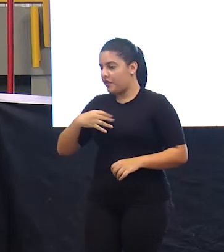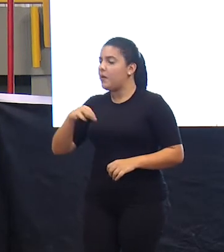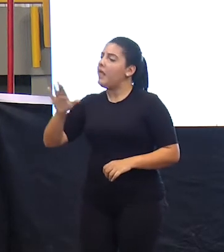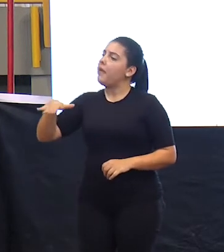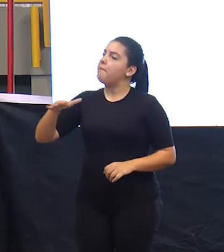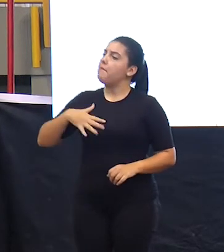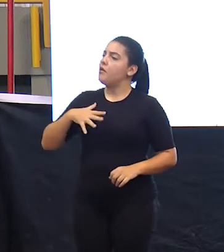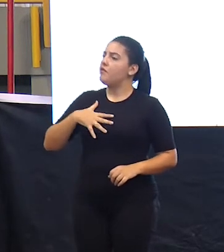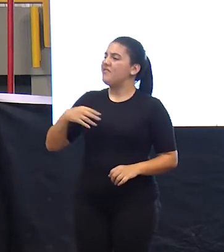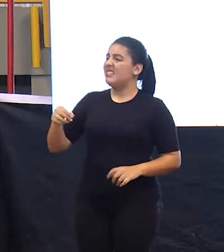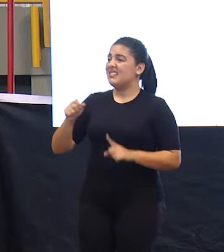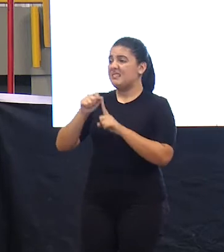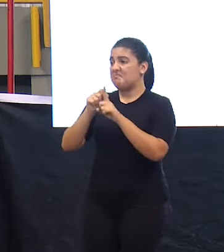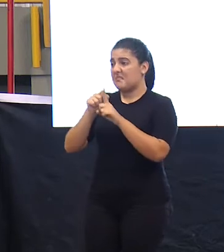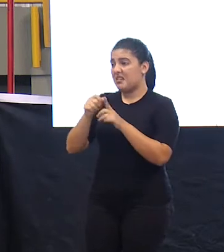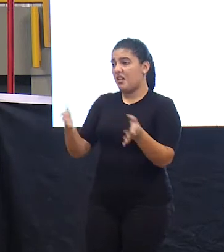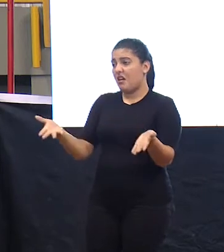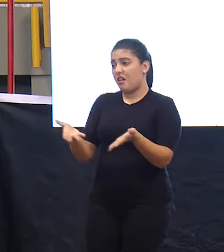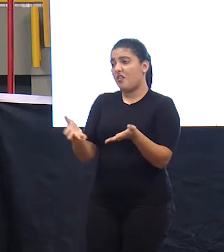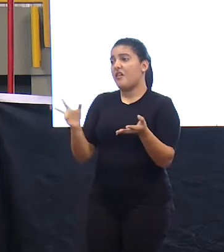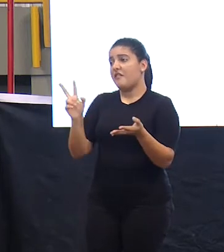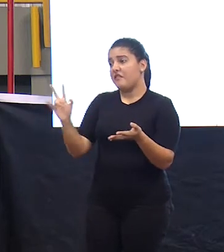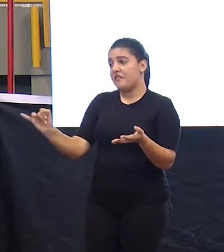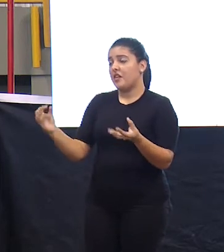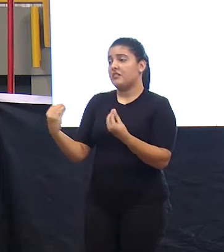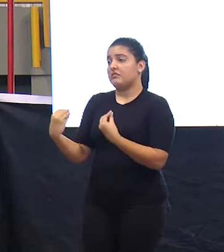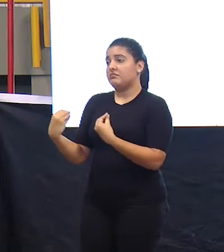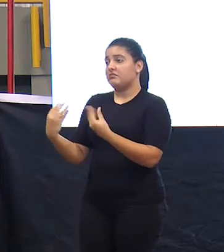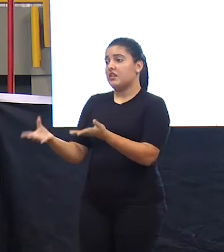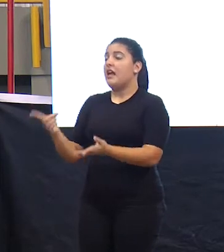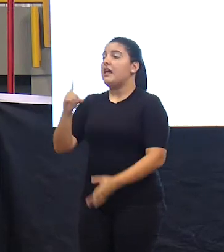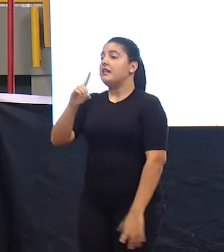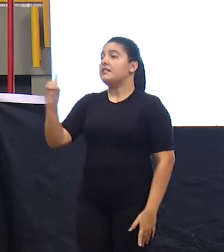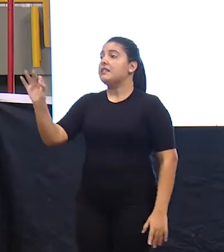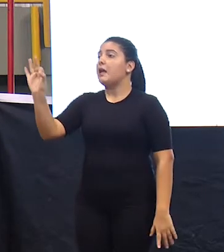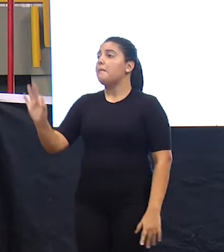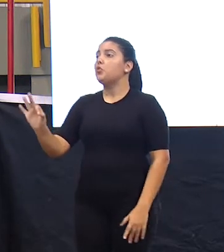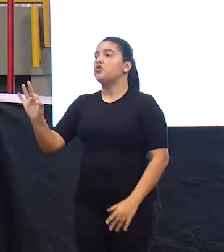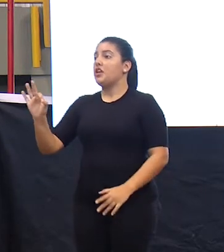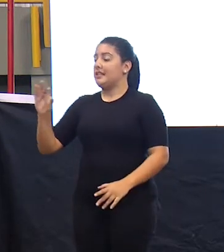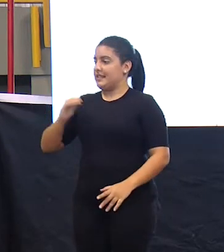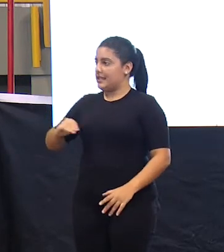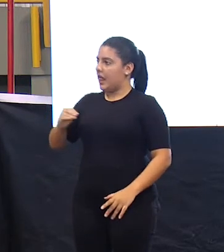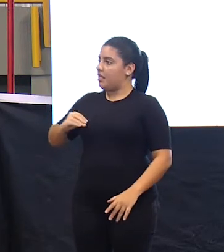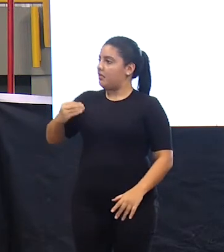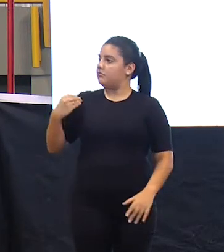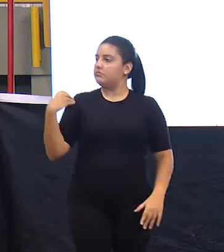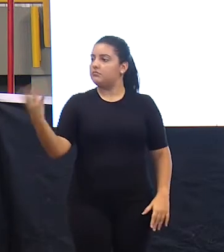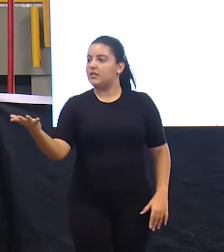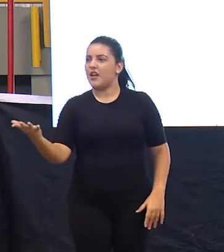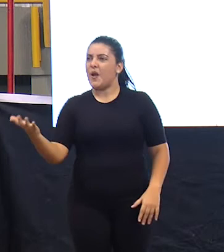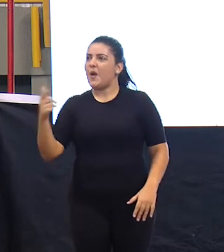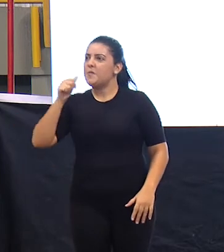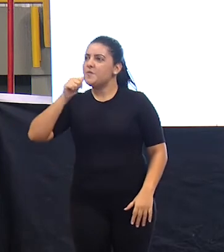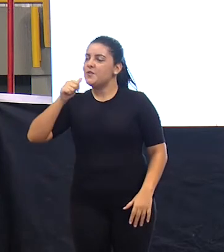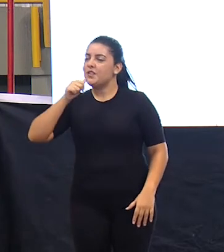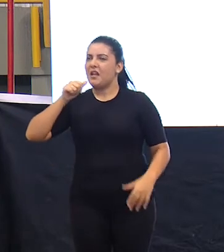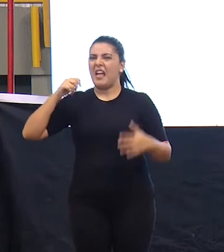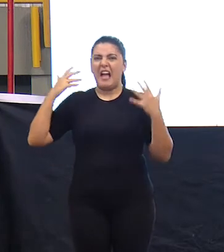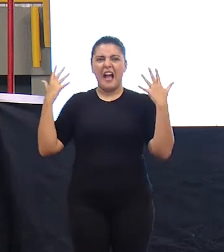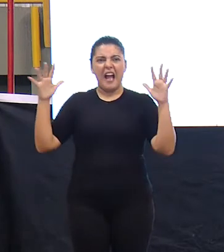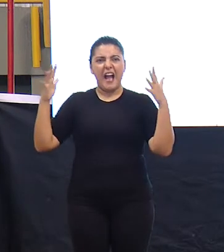filho, esse mês eu vou te dar 100% da sua mesada. Aí o menino,